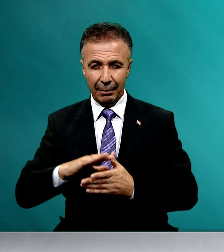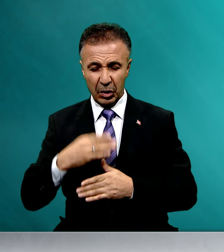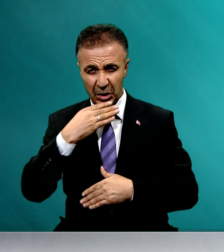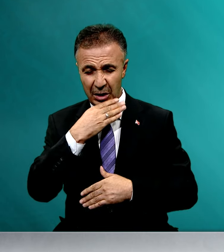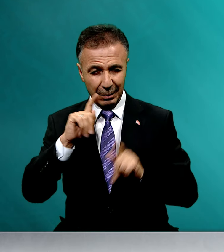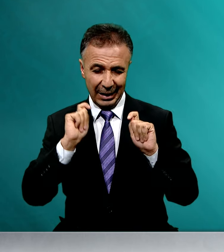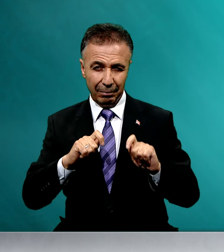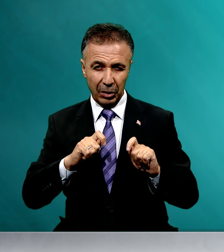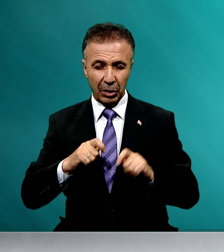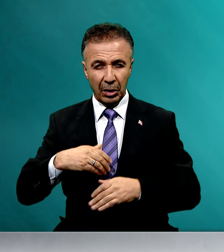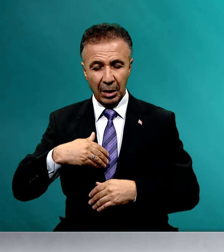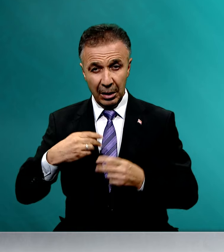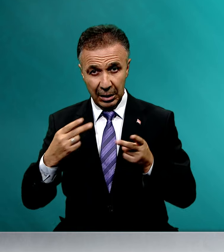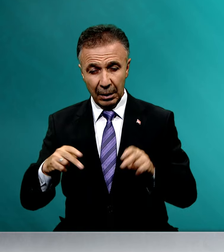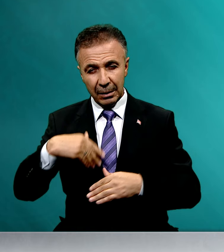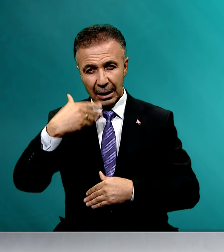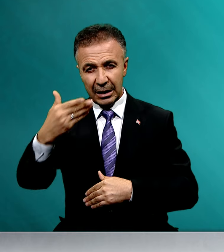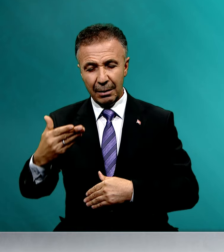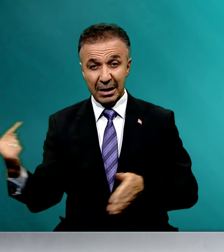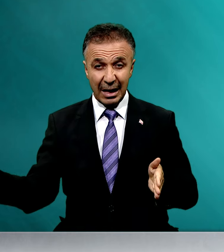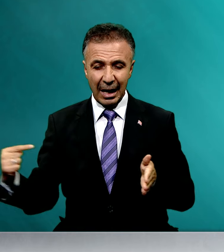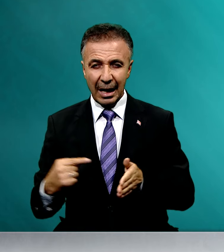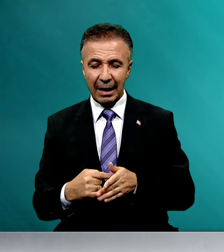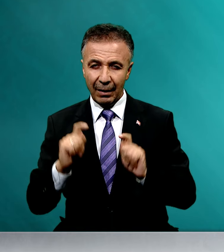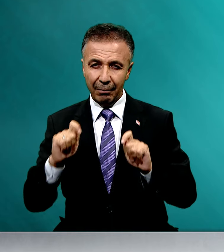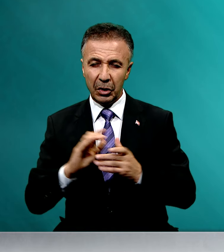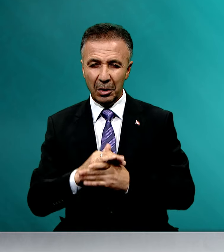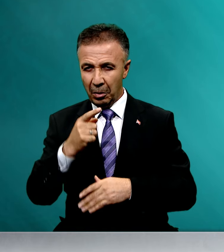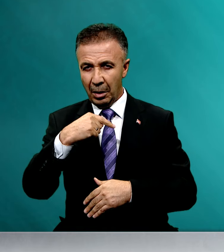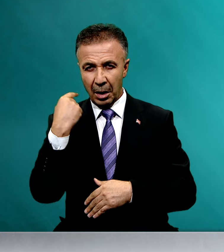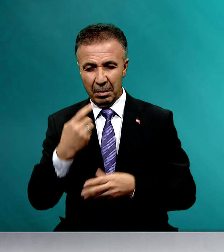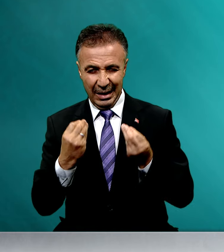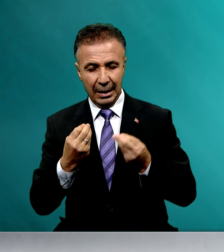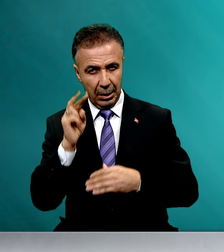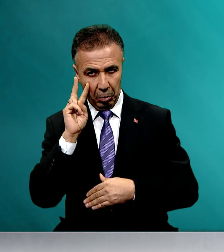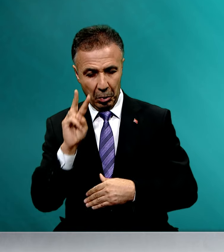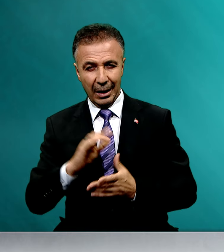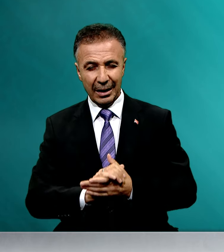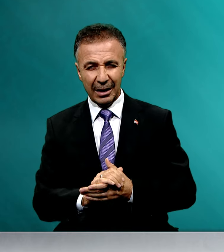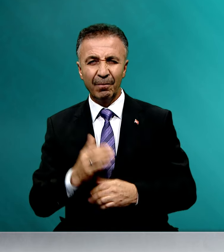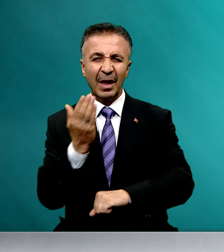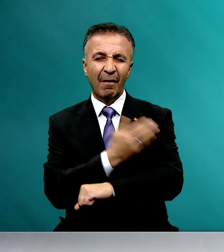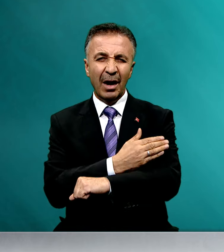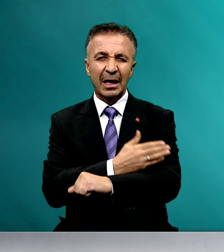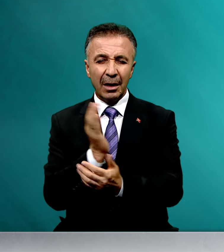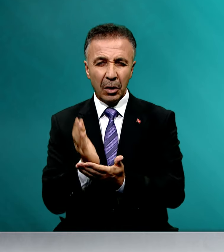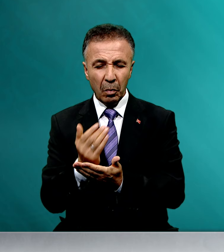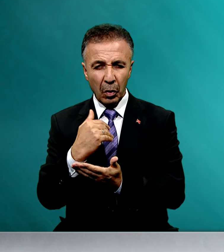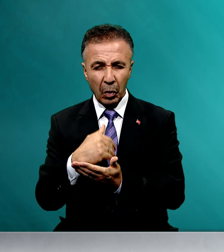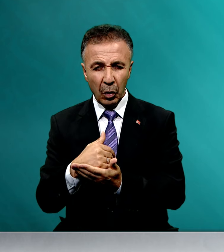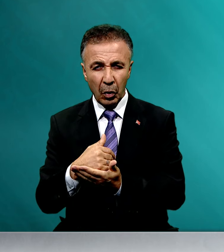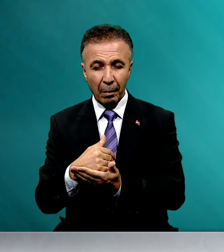ve istikbalimizi hedef almıştır. Sureti haktan görünerek, vatanımızın bölünmez